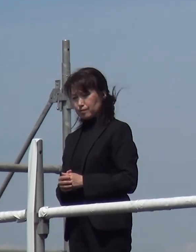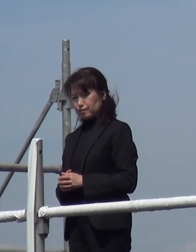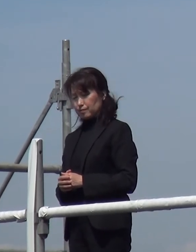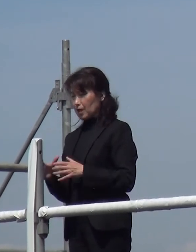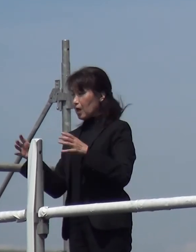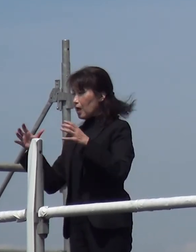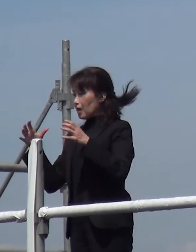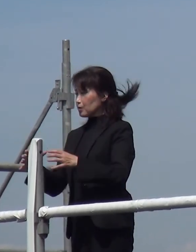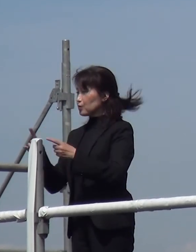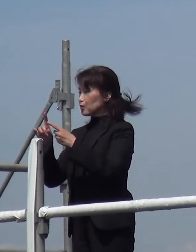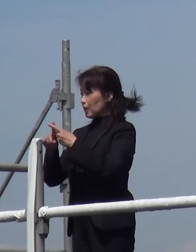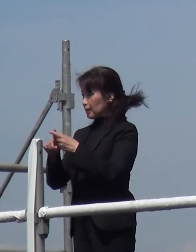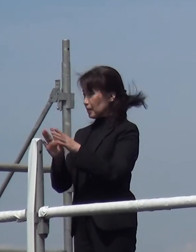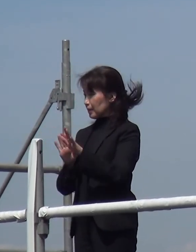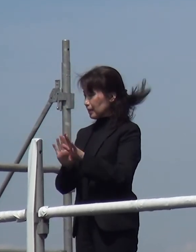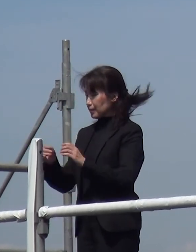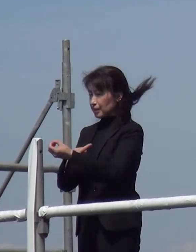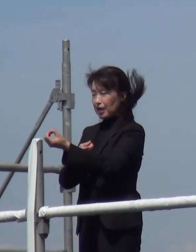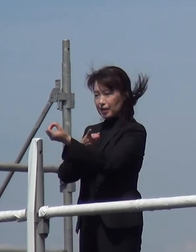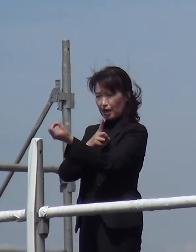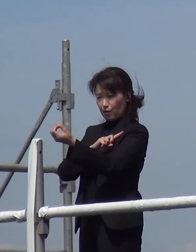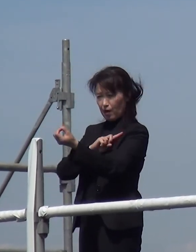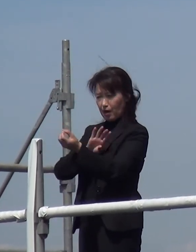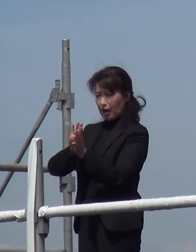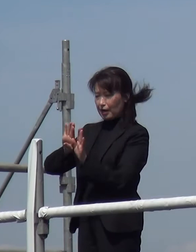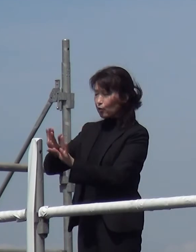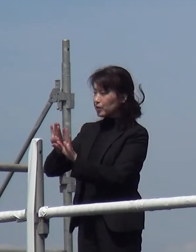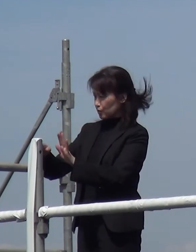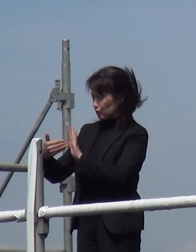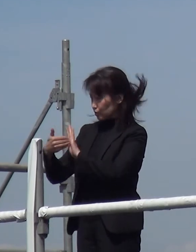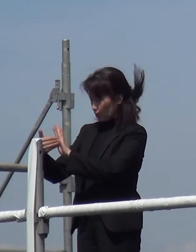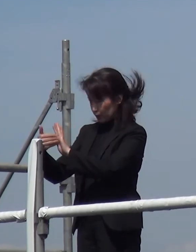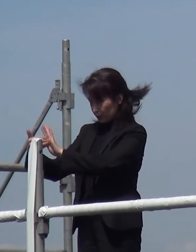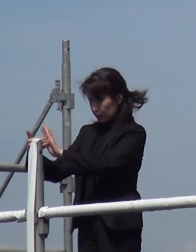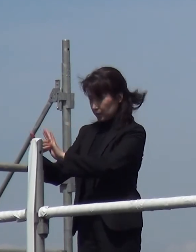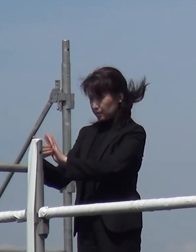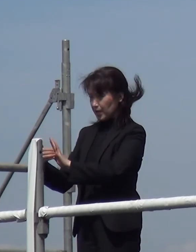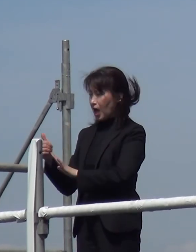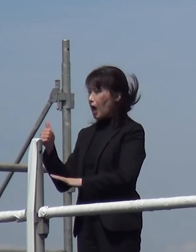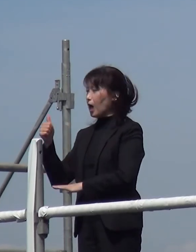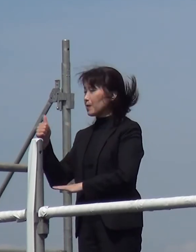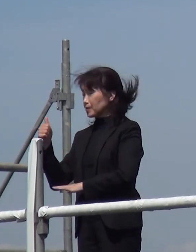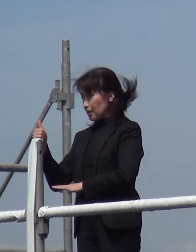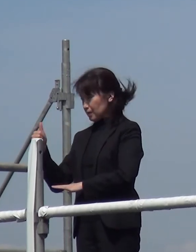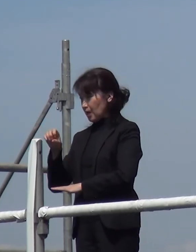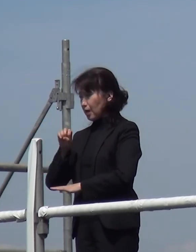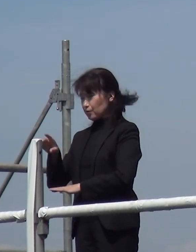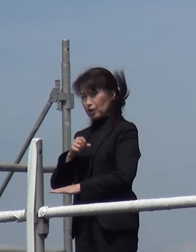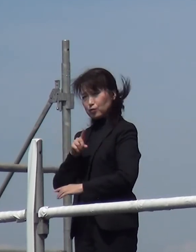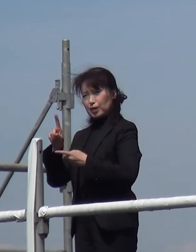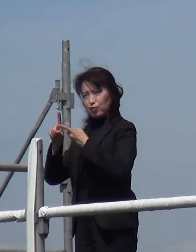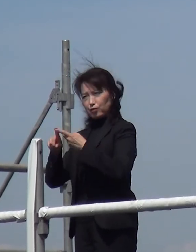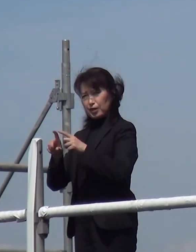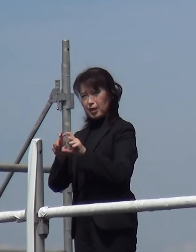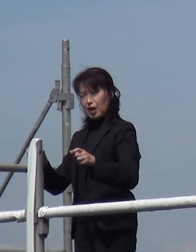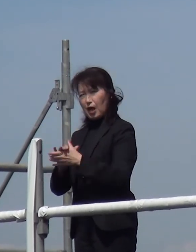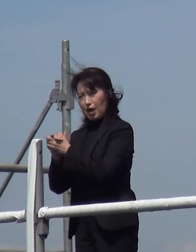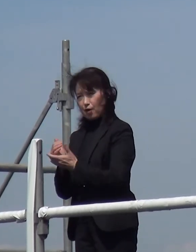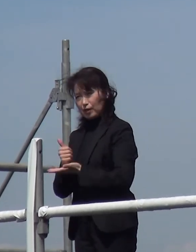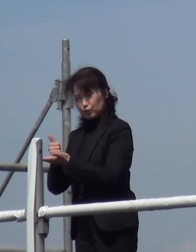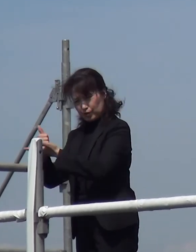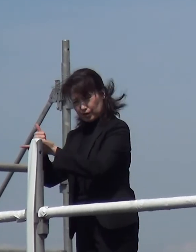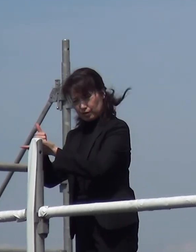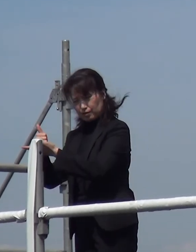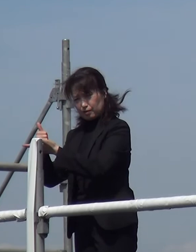集団的自衛権というふうなものは拒否するし、安倍の言う積極的な平和主義だろう